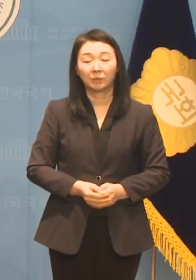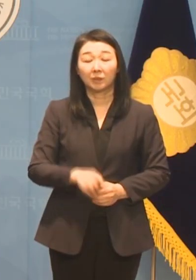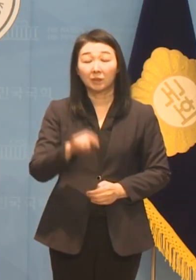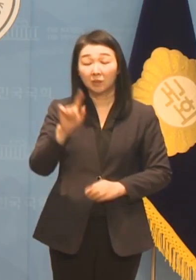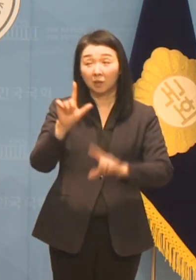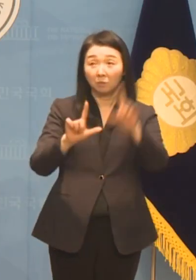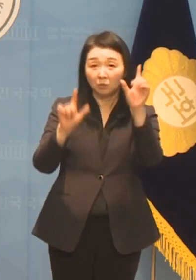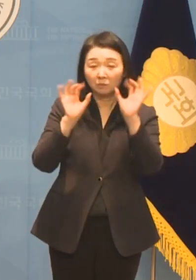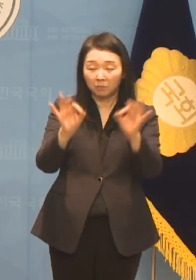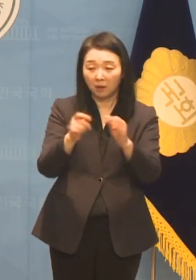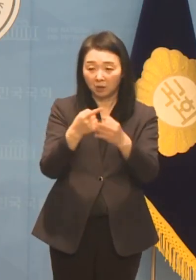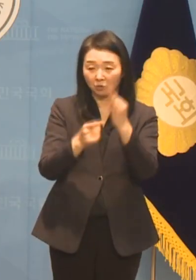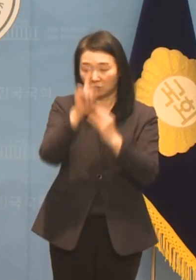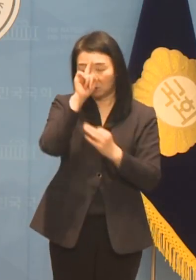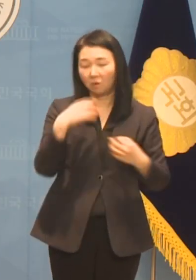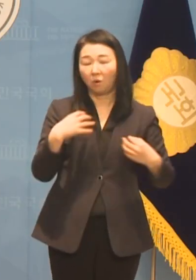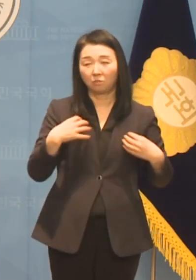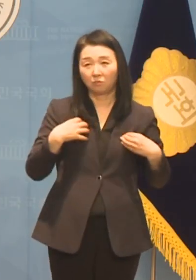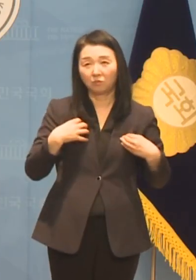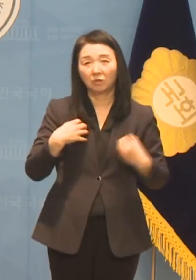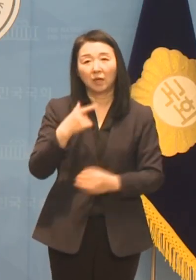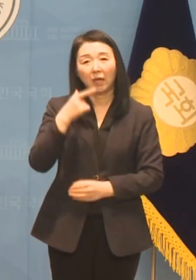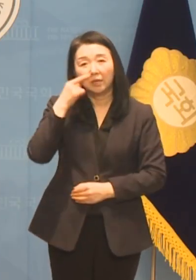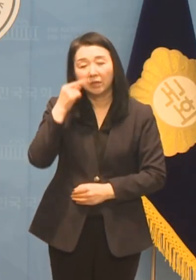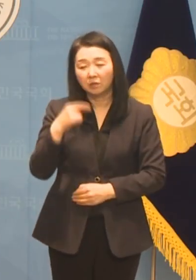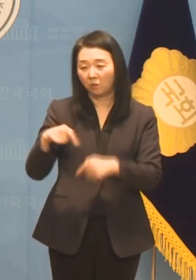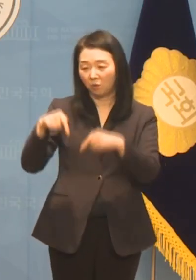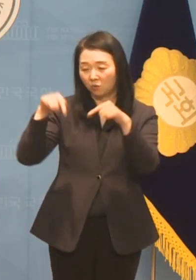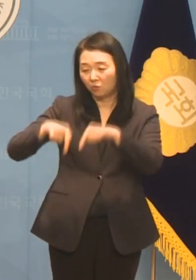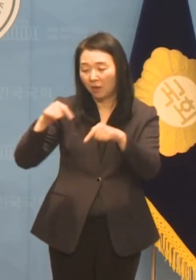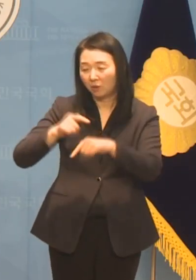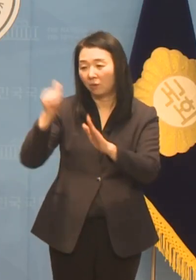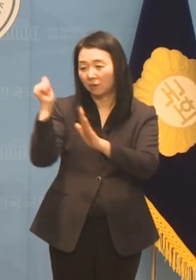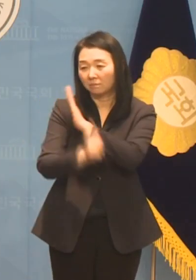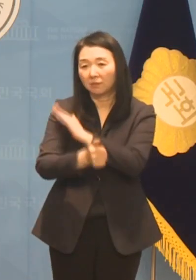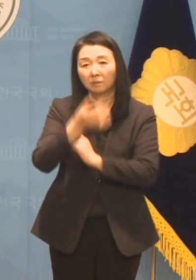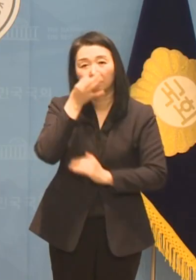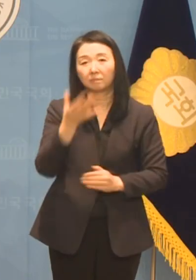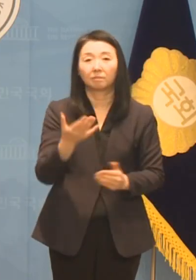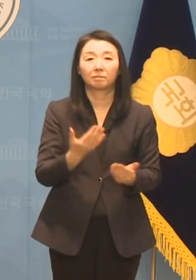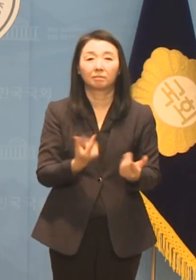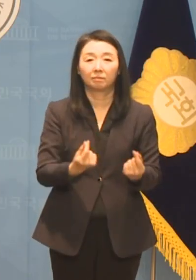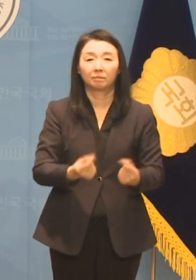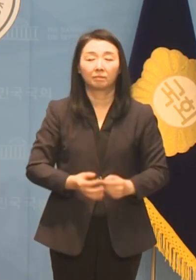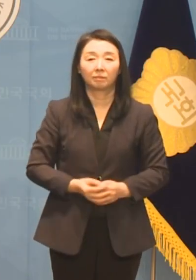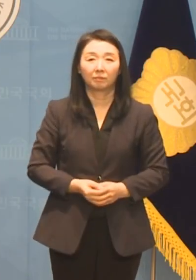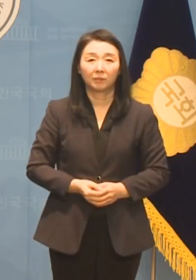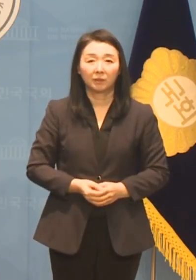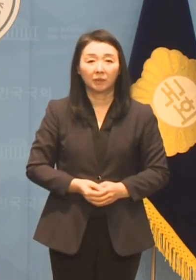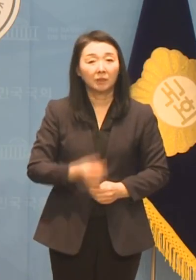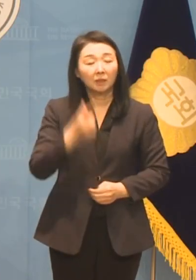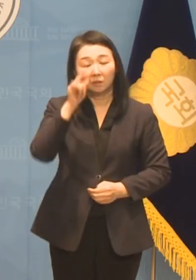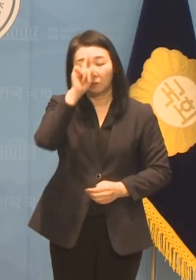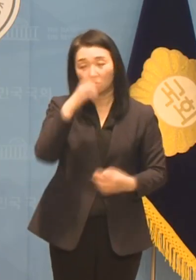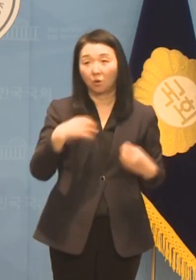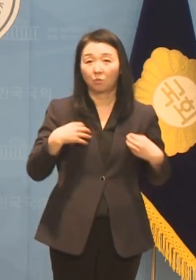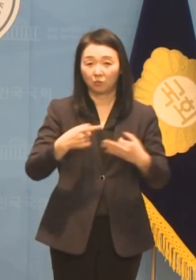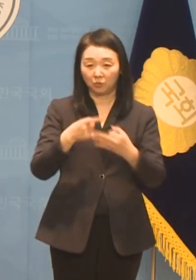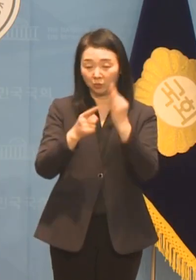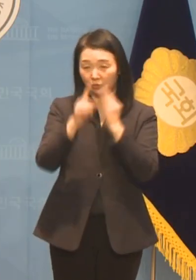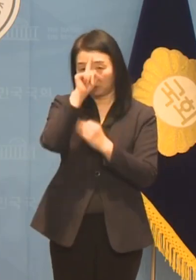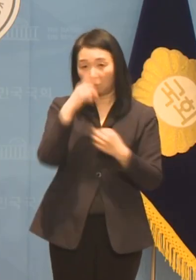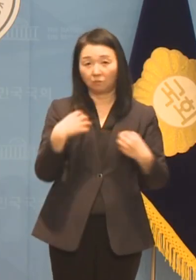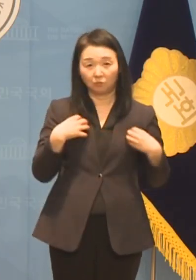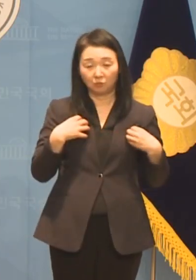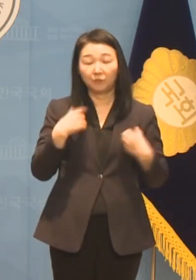태행은 윤석열 정부의 대일 외교가 실패했음을 그대로 보여주는 것입니다. 그동안 윤석열